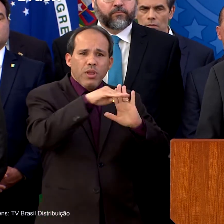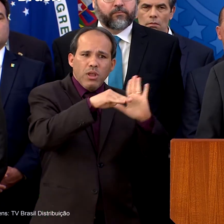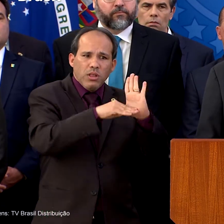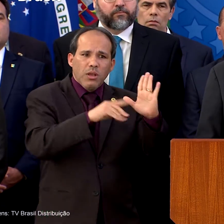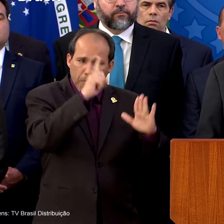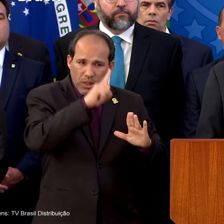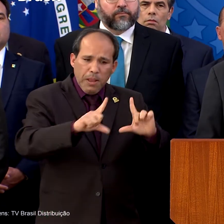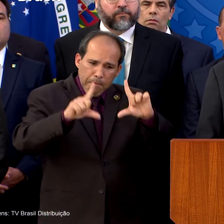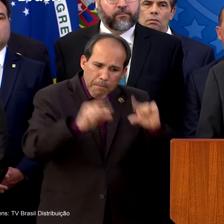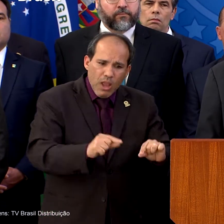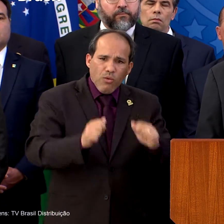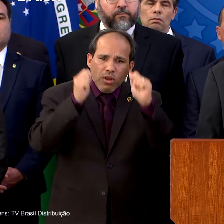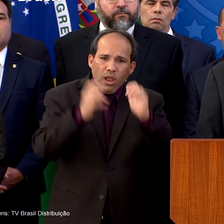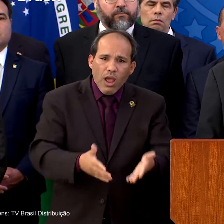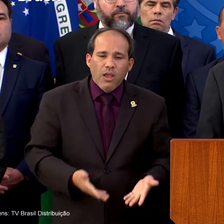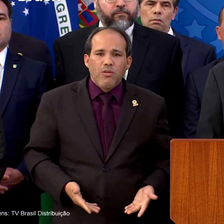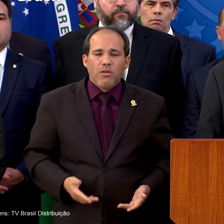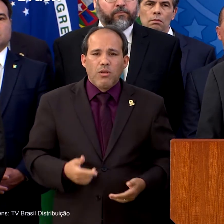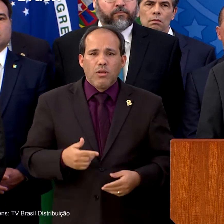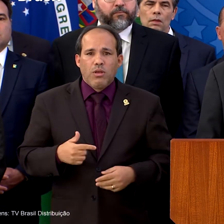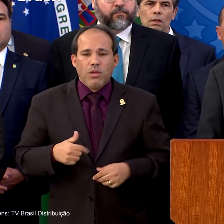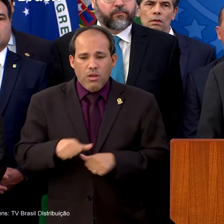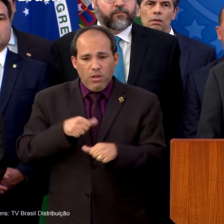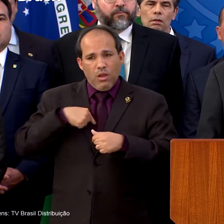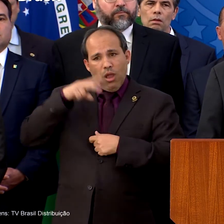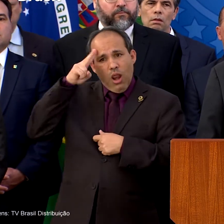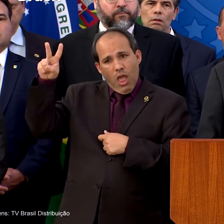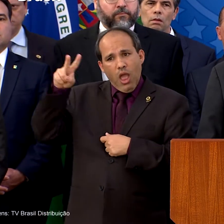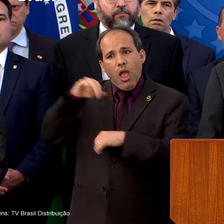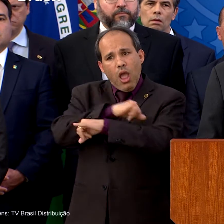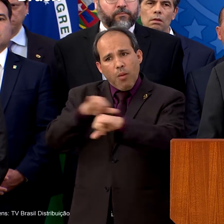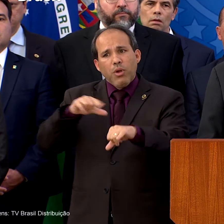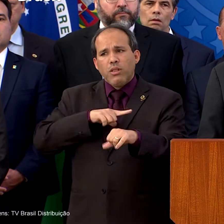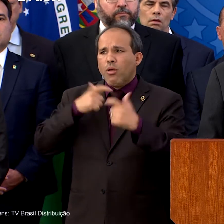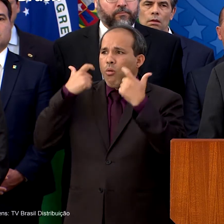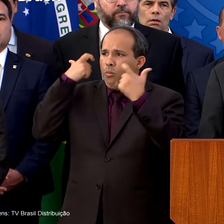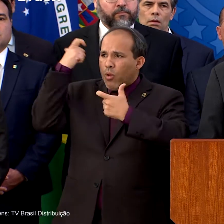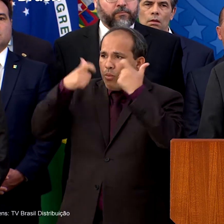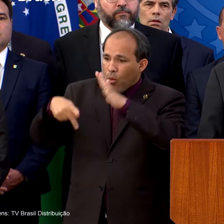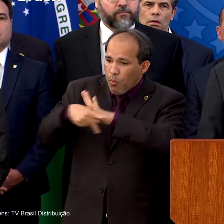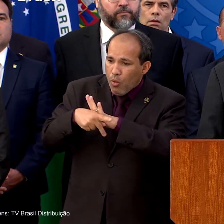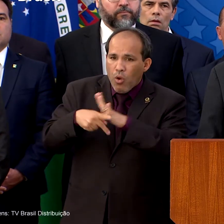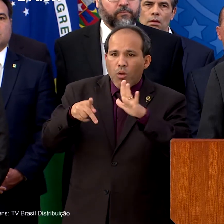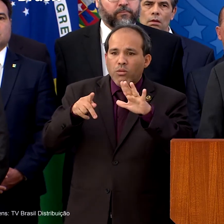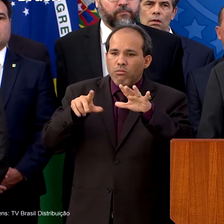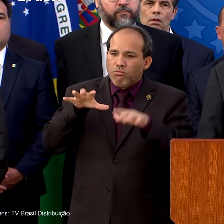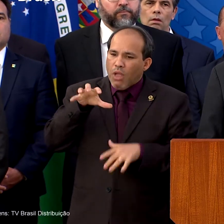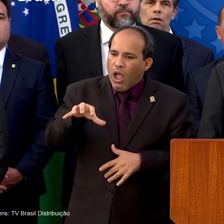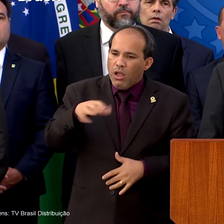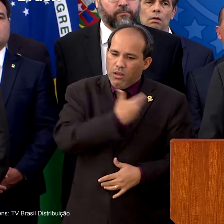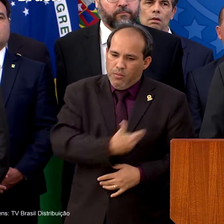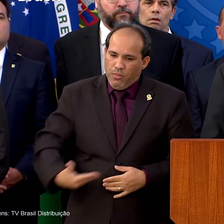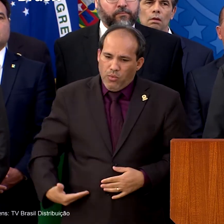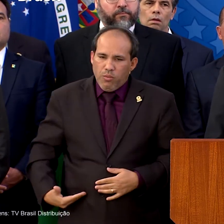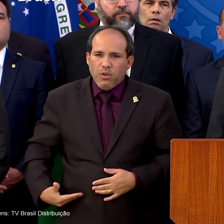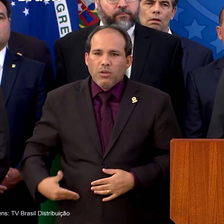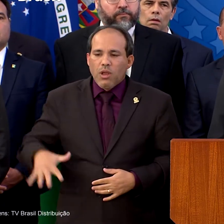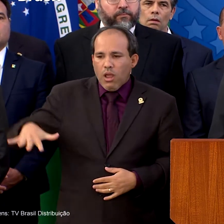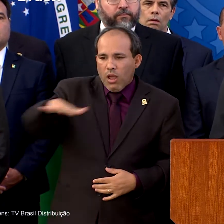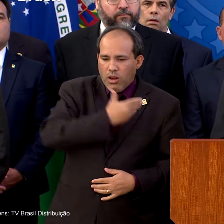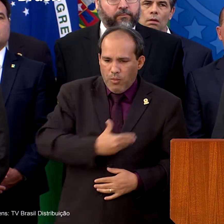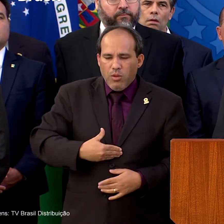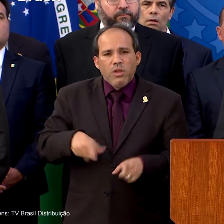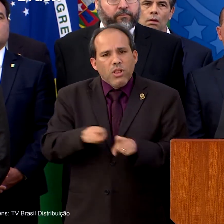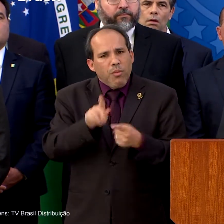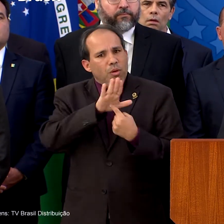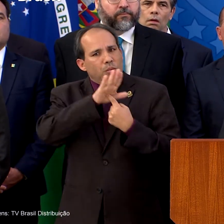lembrar o que eu tenho a preocupação com a coisa pública olá e busco dar exemplo